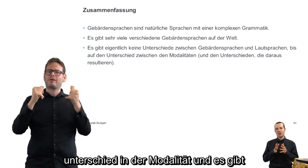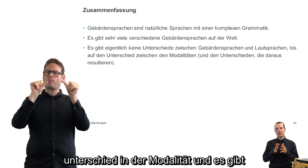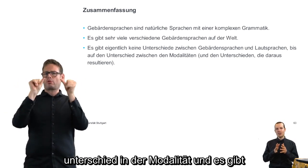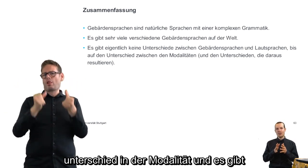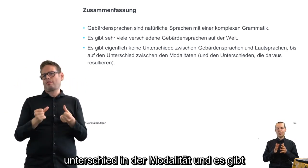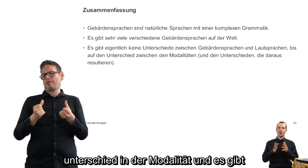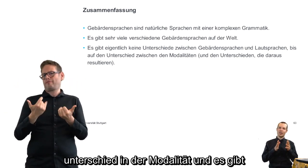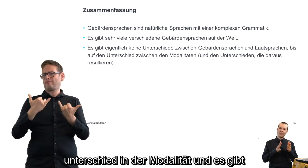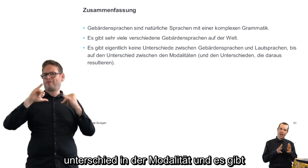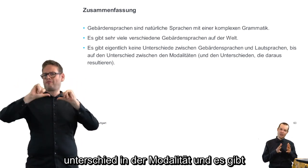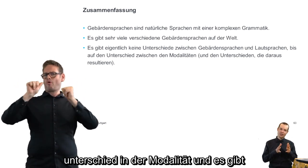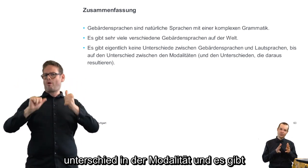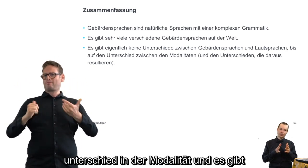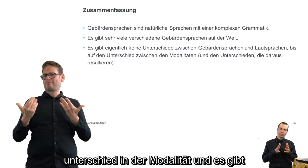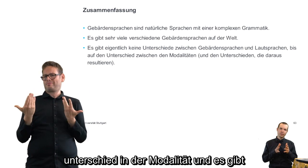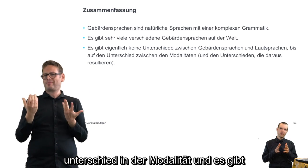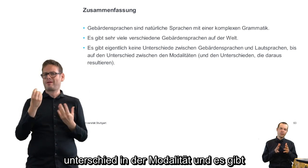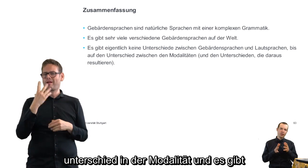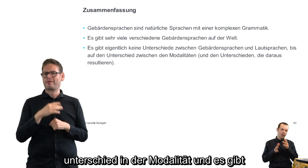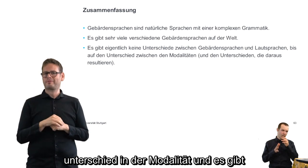einen Unterschied in der Modalität